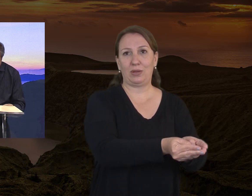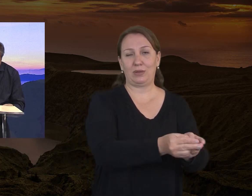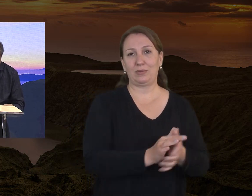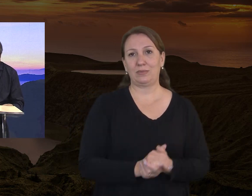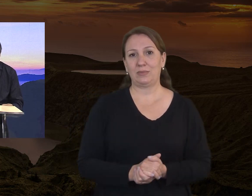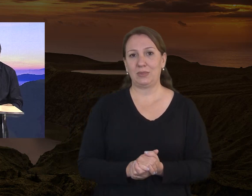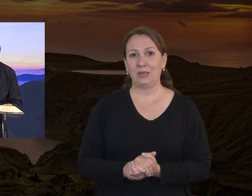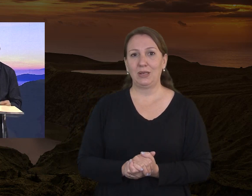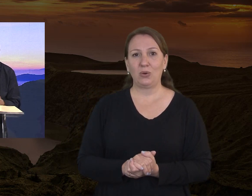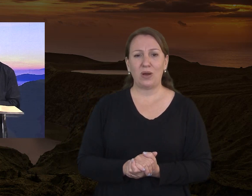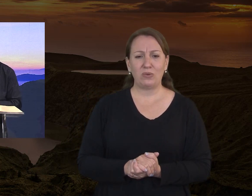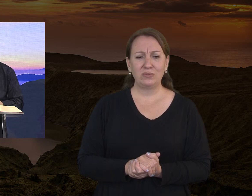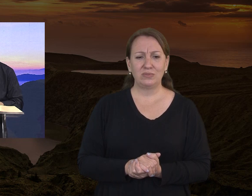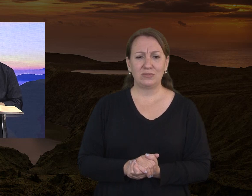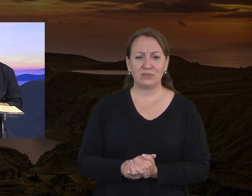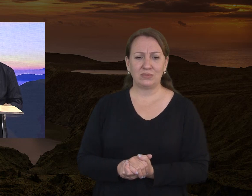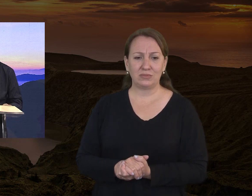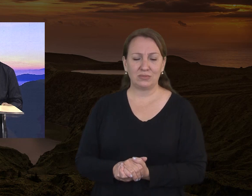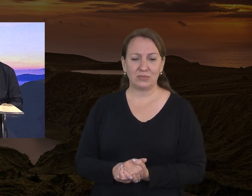7,